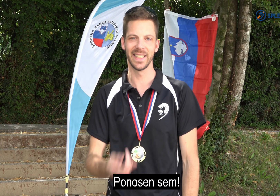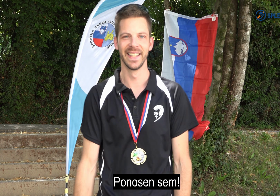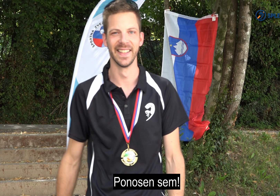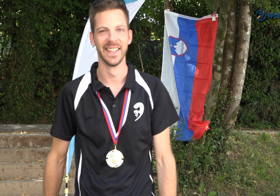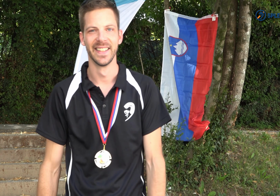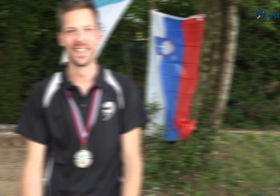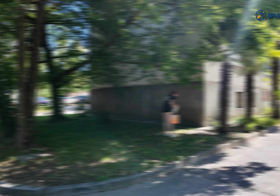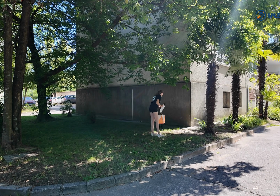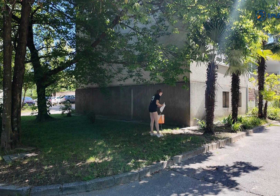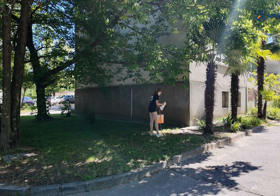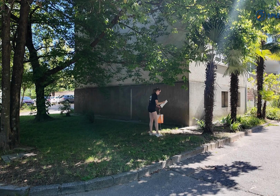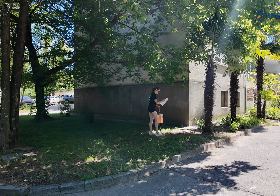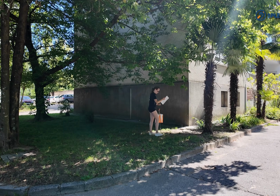morem verjeti. Ponosen sem.